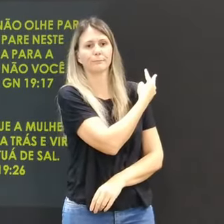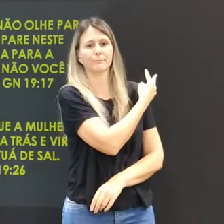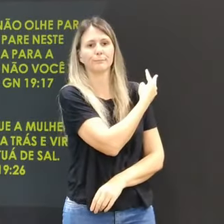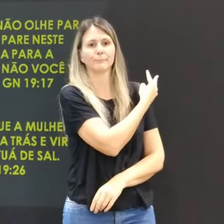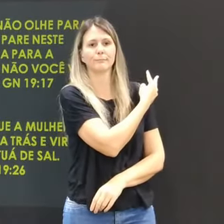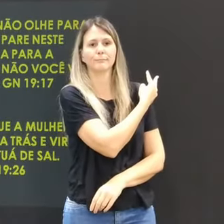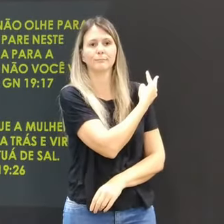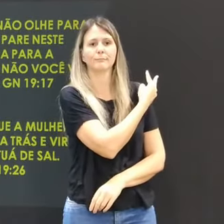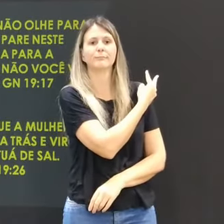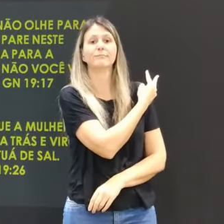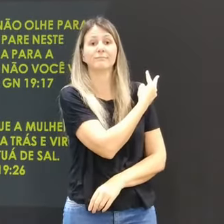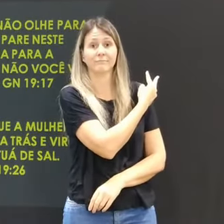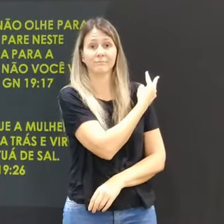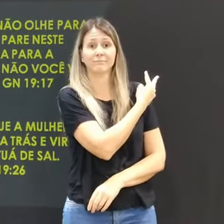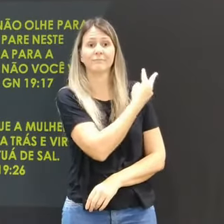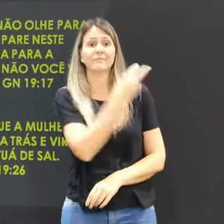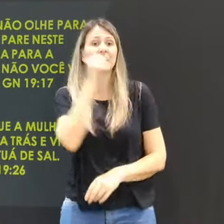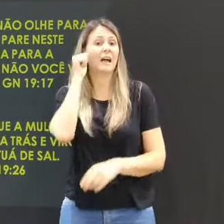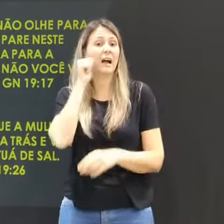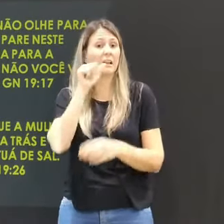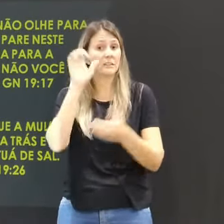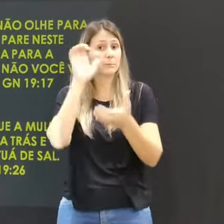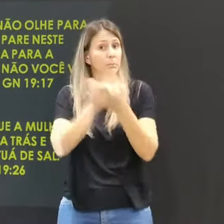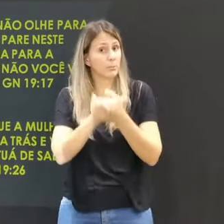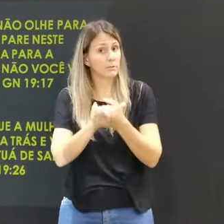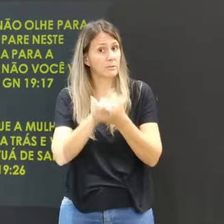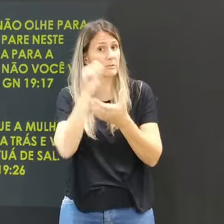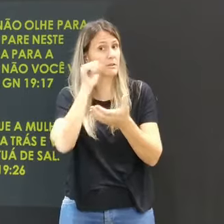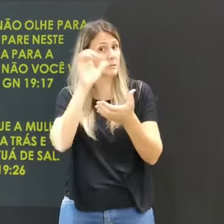a esposa de Ló olhou para trás. A esposa de Ló,